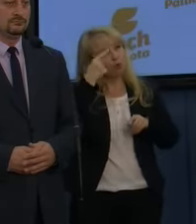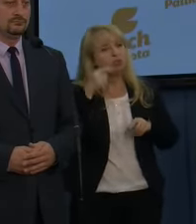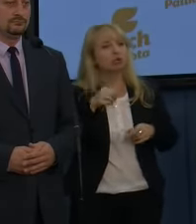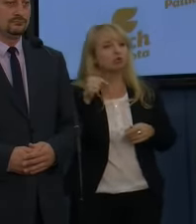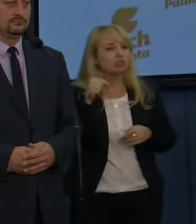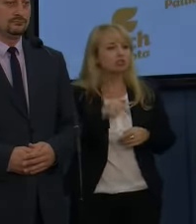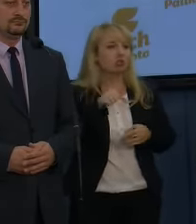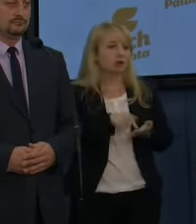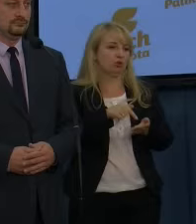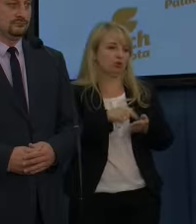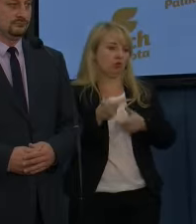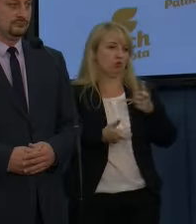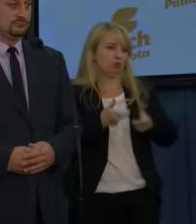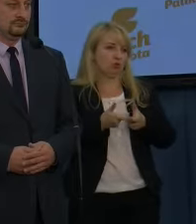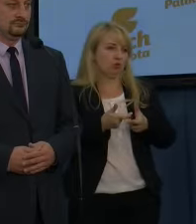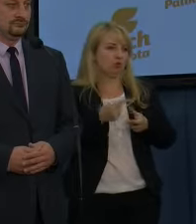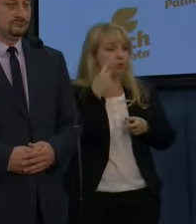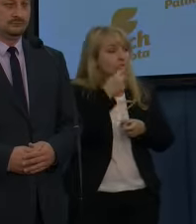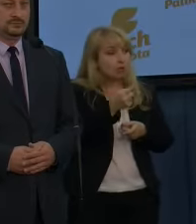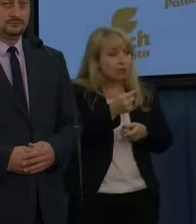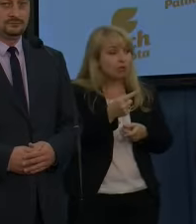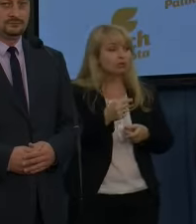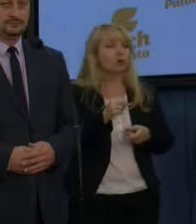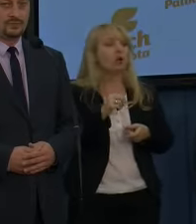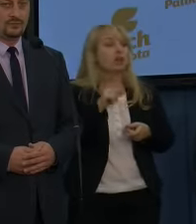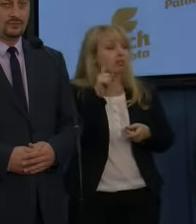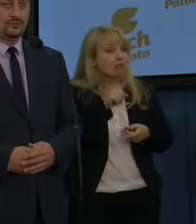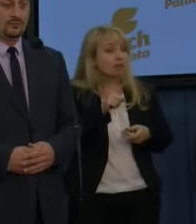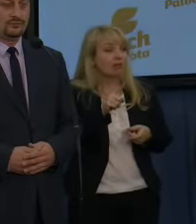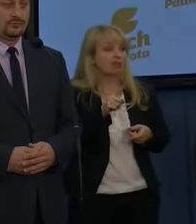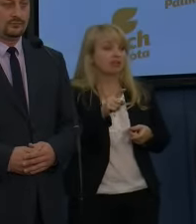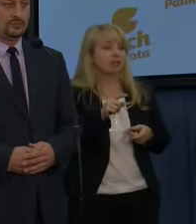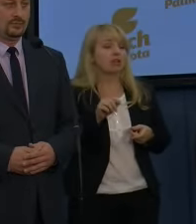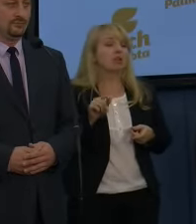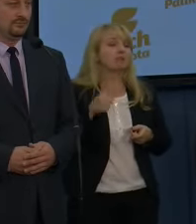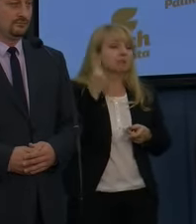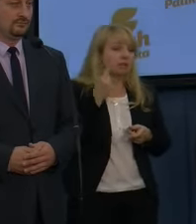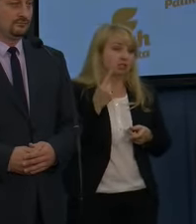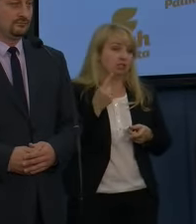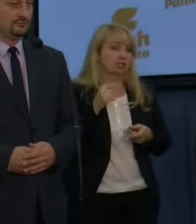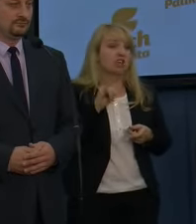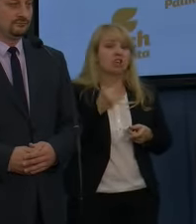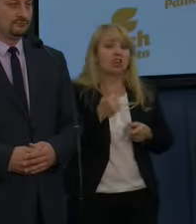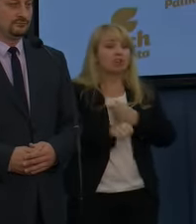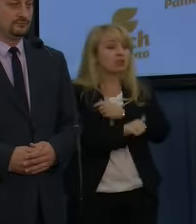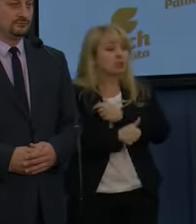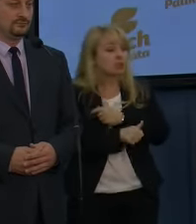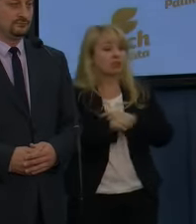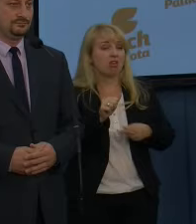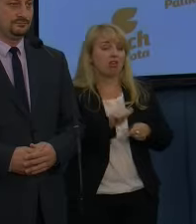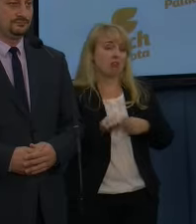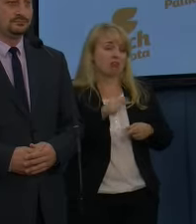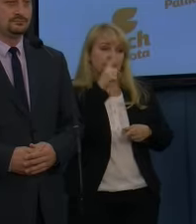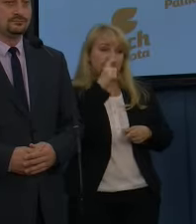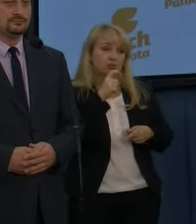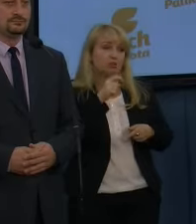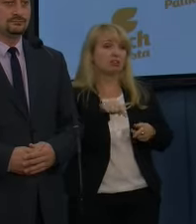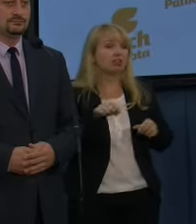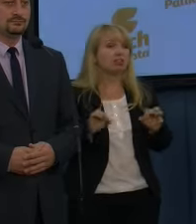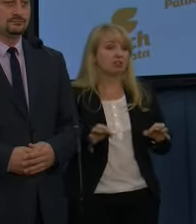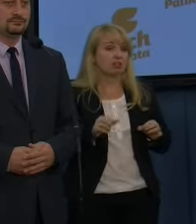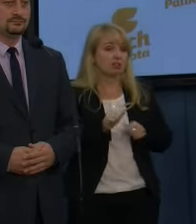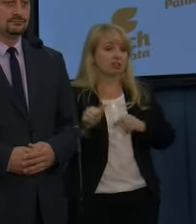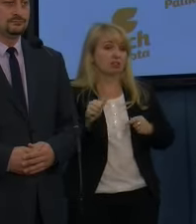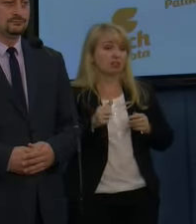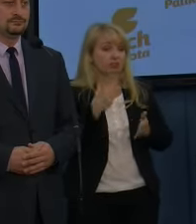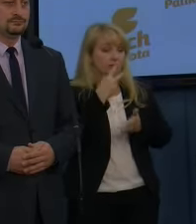kraju, spojrzą po raz pierwszy tak naprawdę, jakie skutki przyniosła ta obecnie obowiązująca